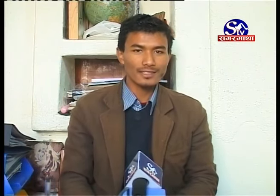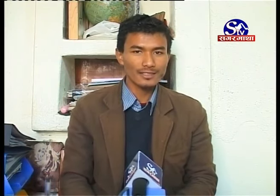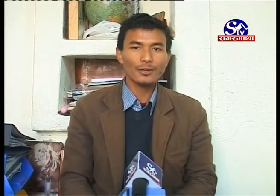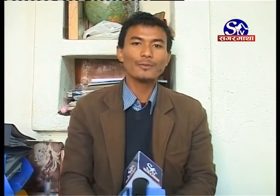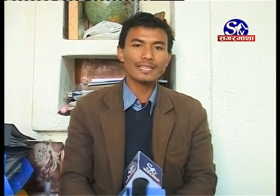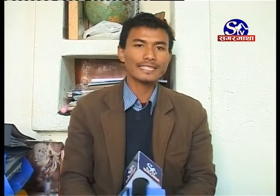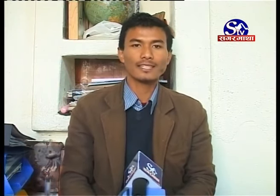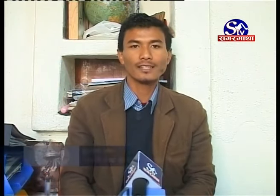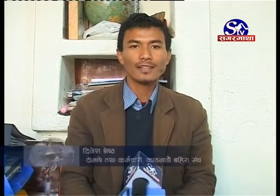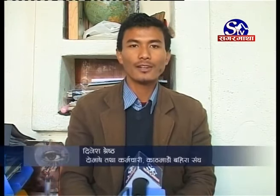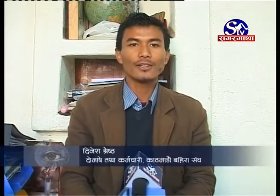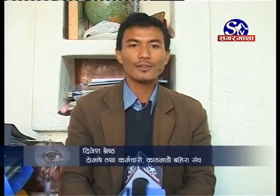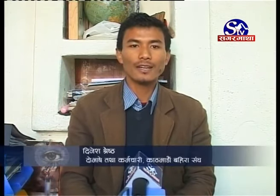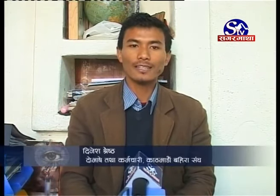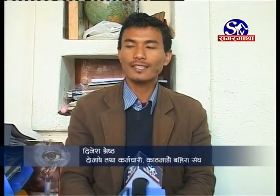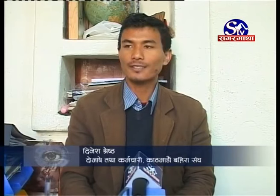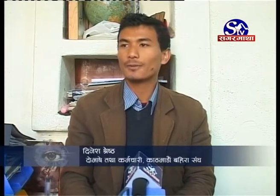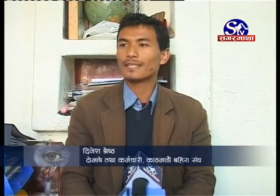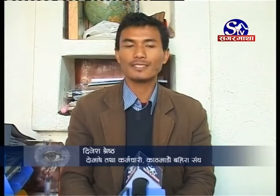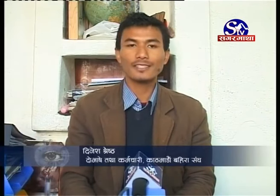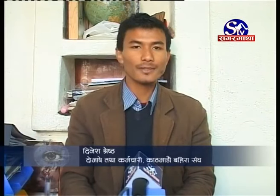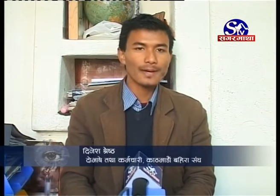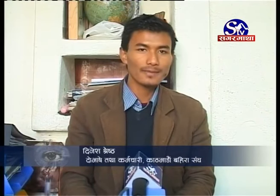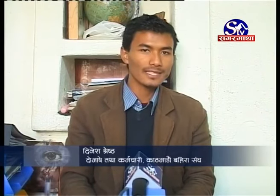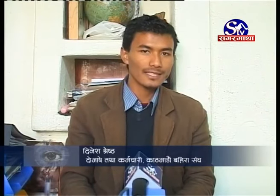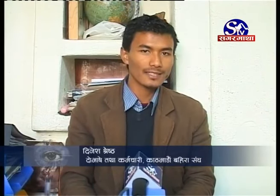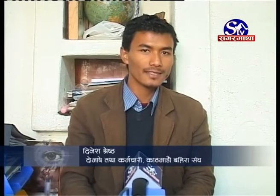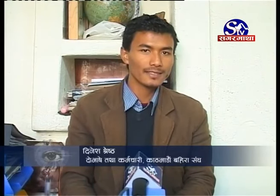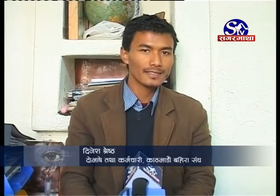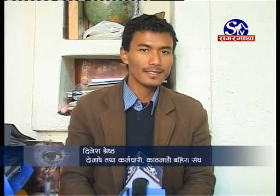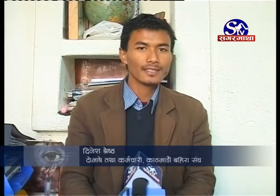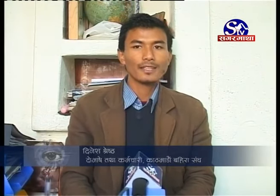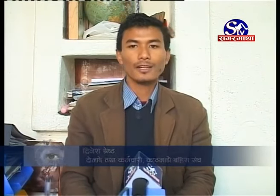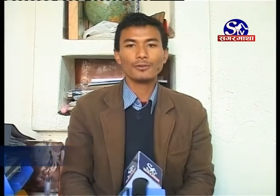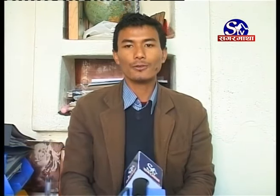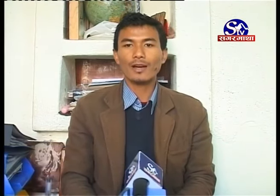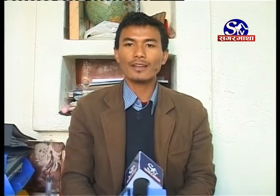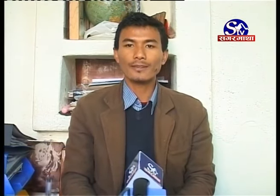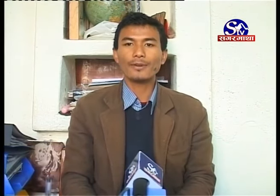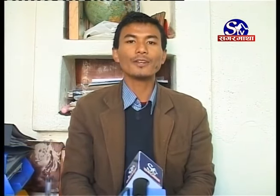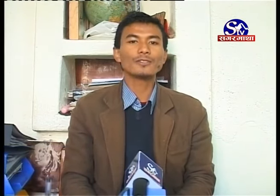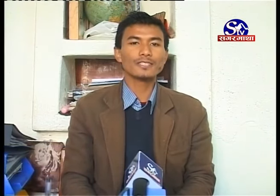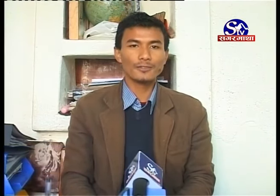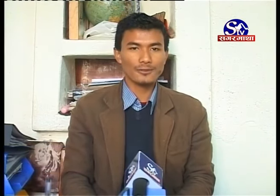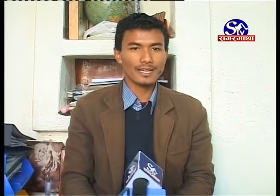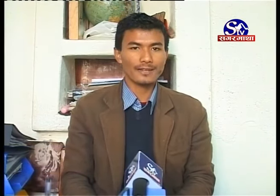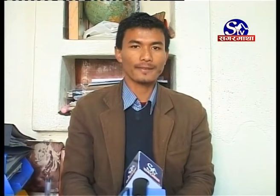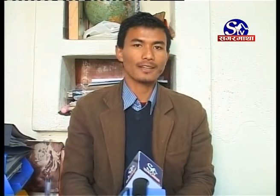व्यक्तिहरूसँग कम्युनिकेट गर्नको लागि दोभाषेको एकदम आवश्यक छ। उहाँहरूले भन्न खोजेको कुरा